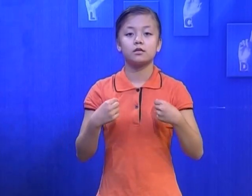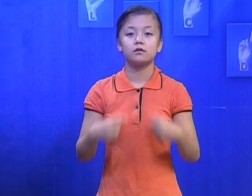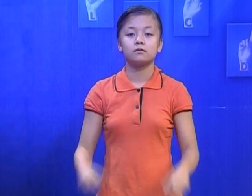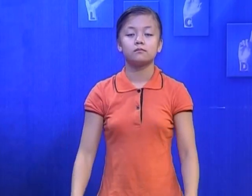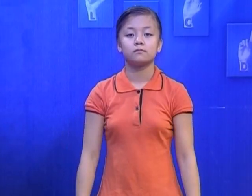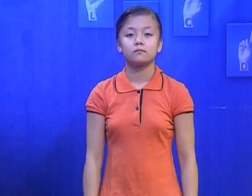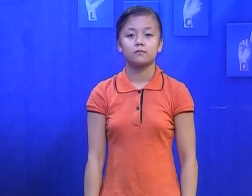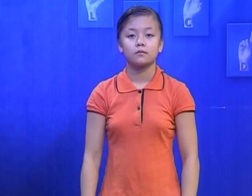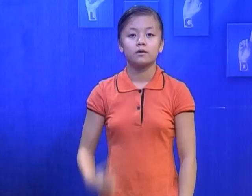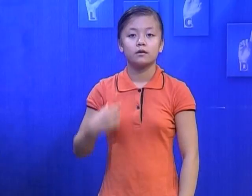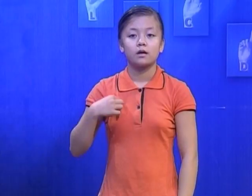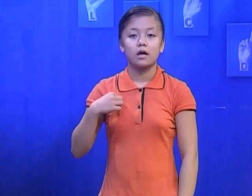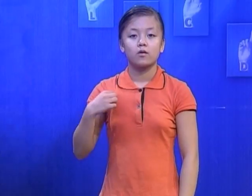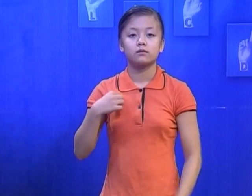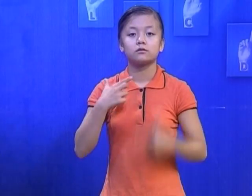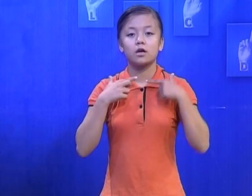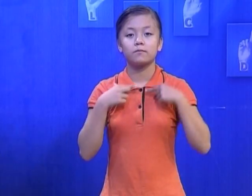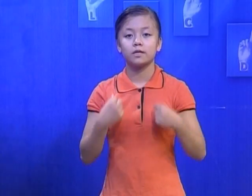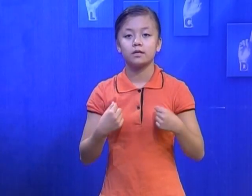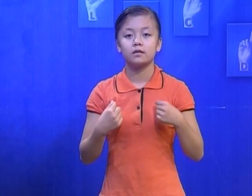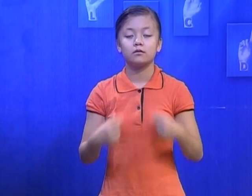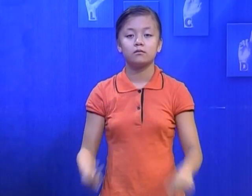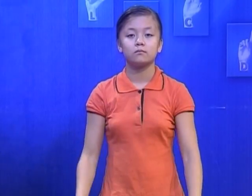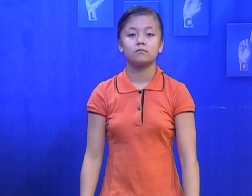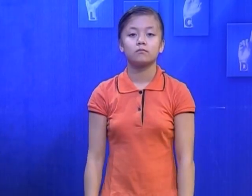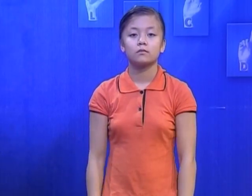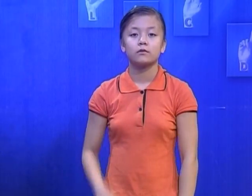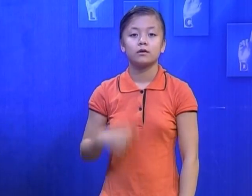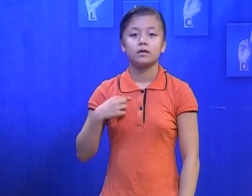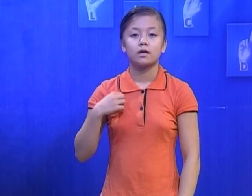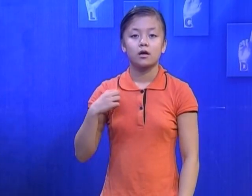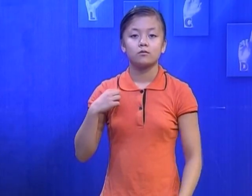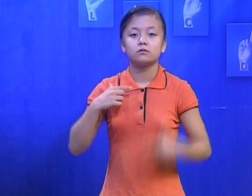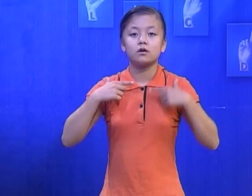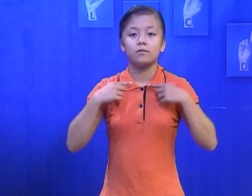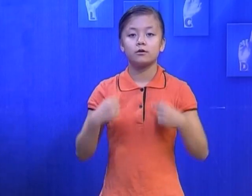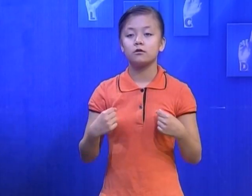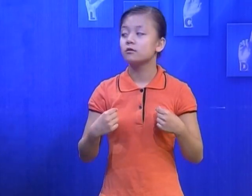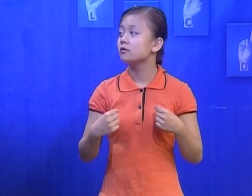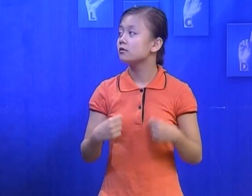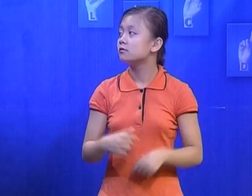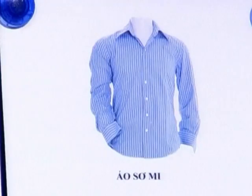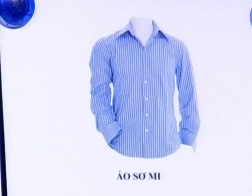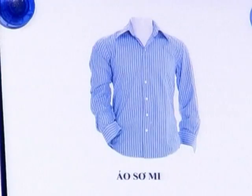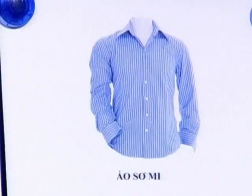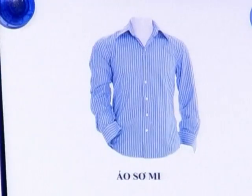Đây là áo sơ mi. Bạn đang thực hành ký hiệu áo sơ mi đấy. Các em cùng ôn lại ký hiệu áo sơ mi với bạn nhé.